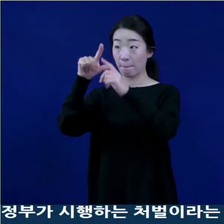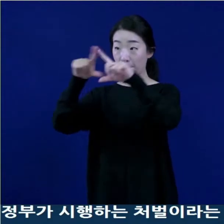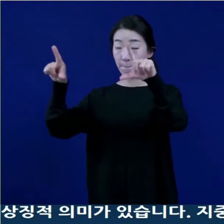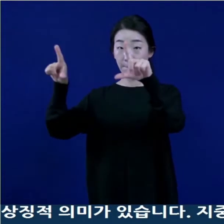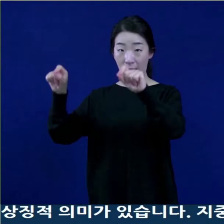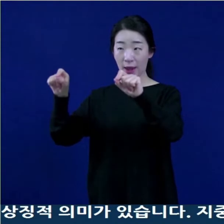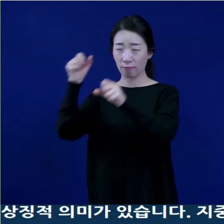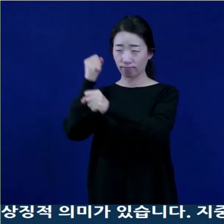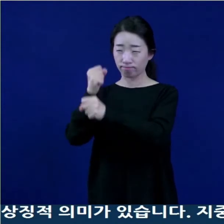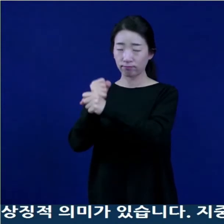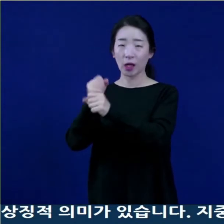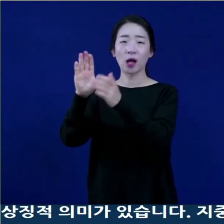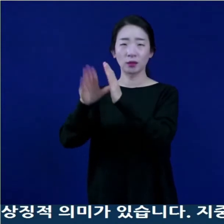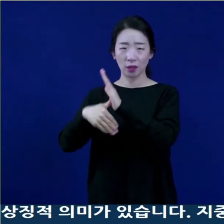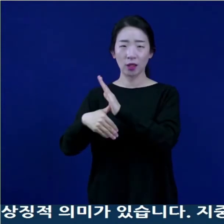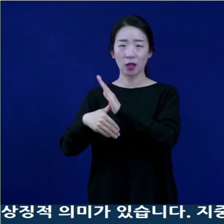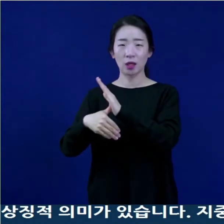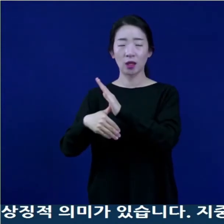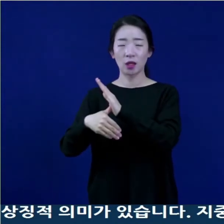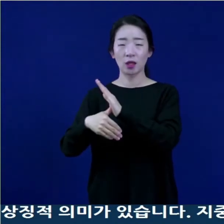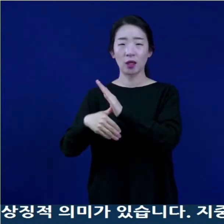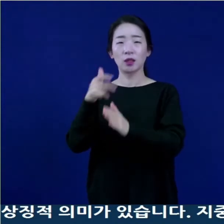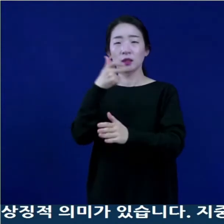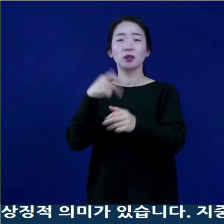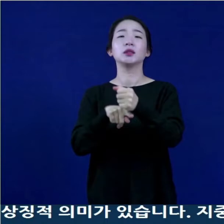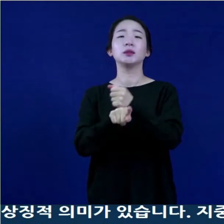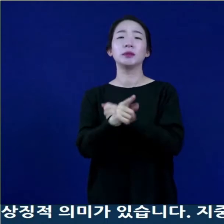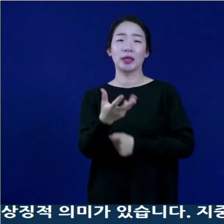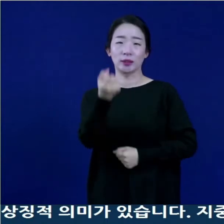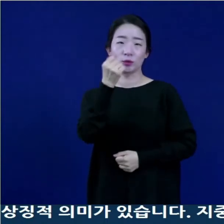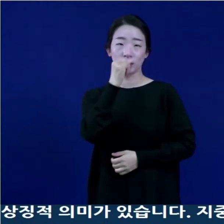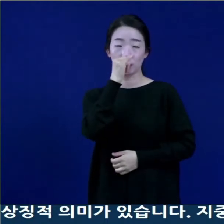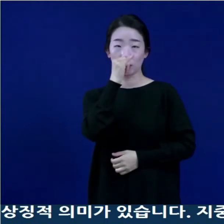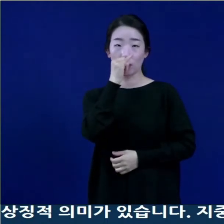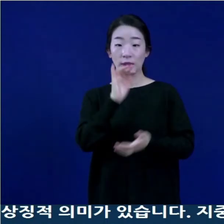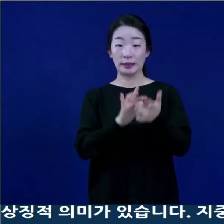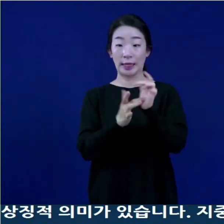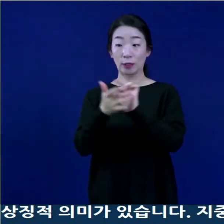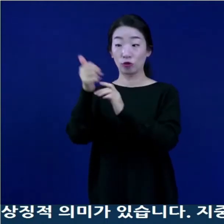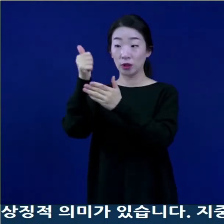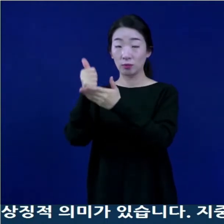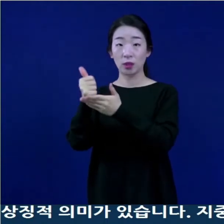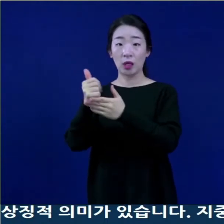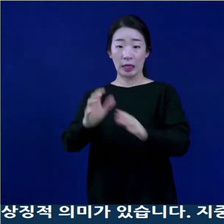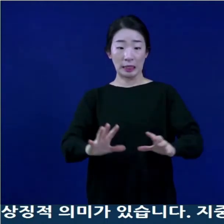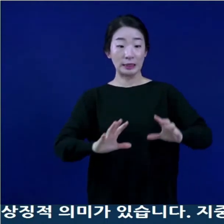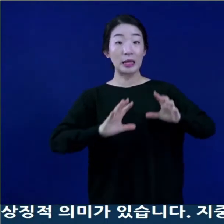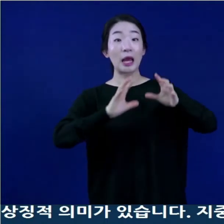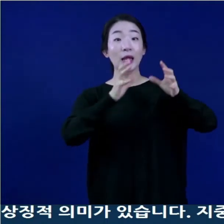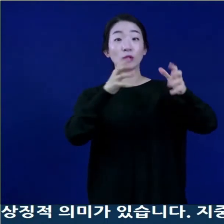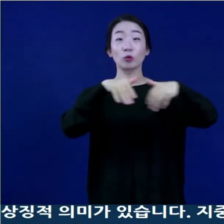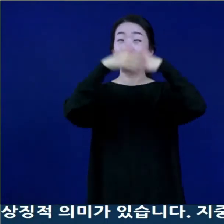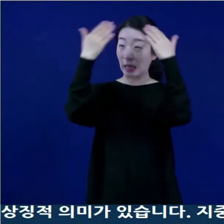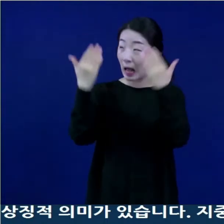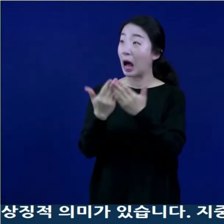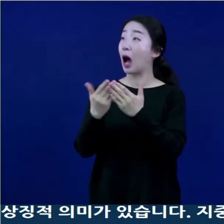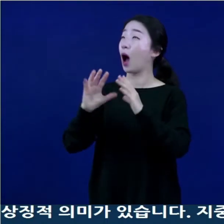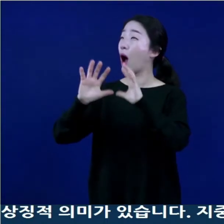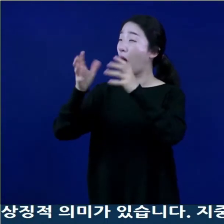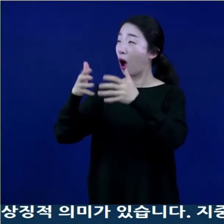그랬는데 이게 상징적인 의미를 주는 거예요. 예수님이 세계적인 인물이다, 우주적인